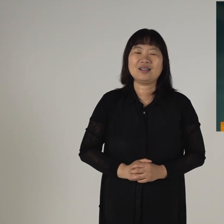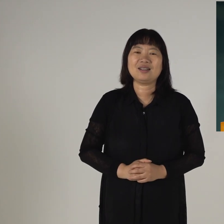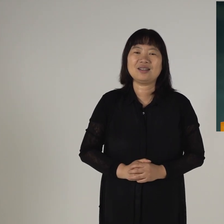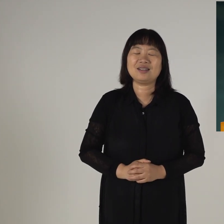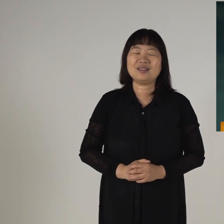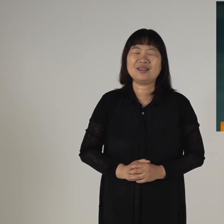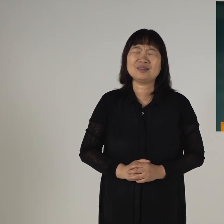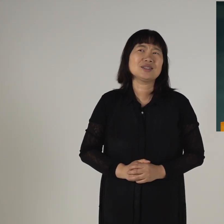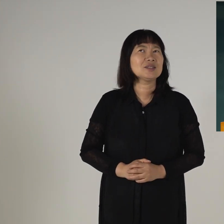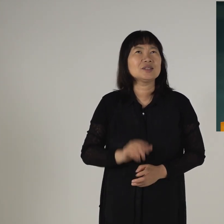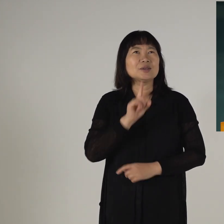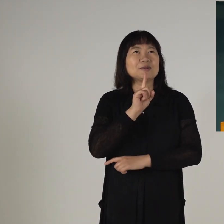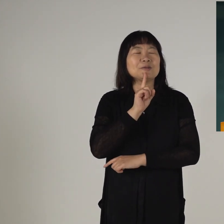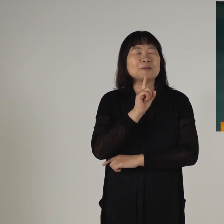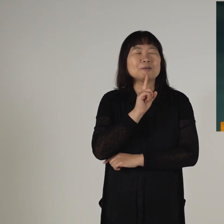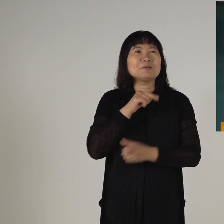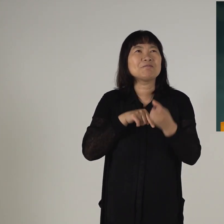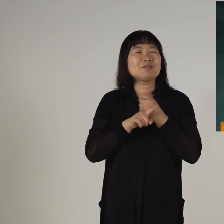거기에는 참 많은